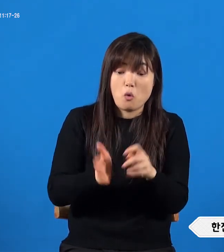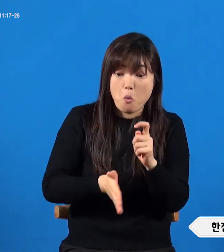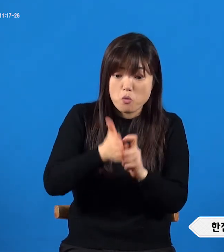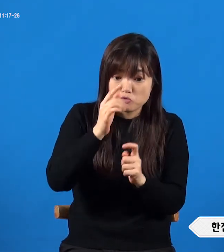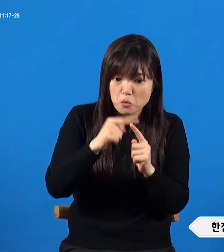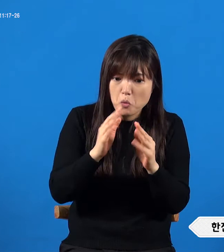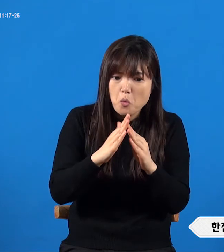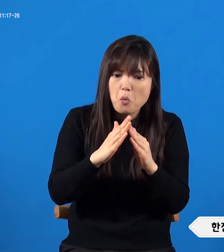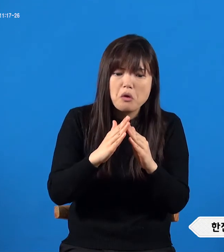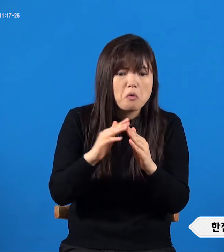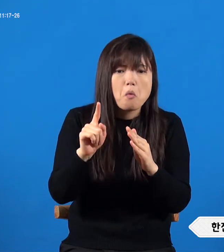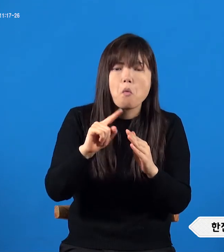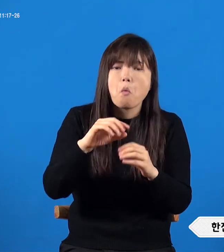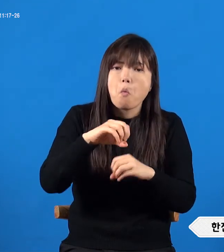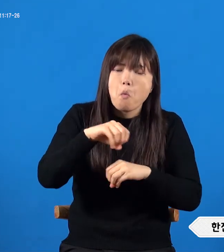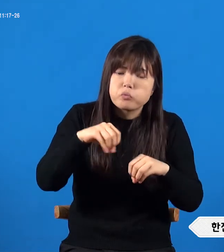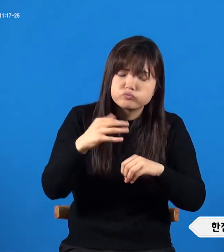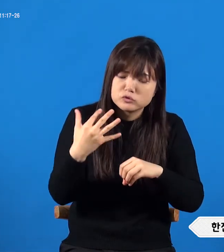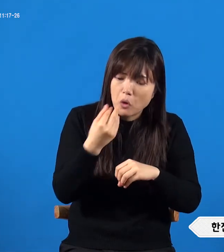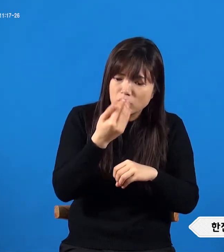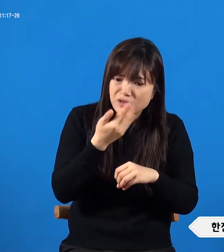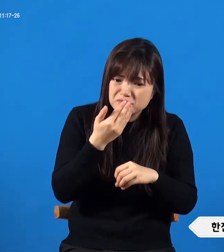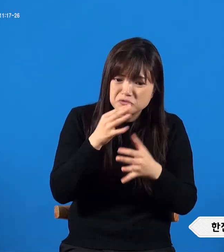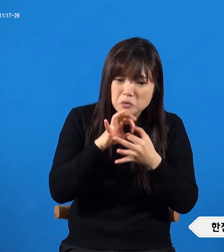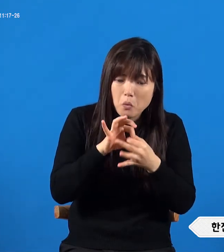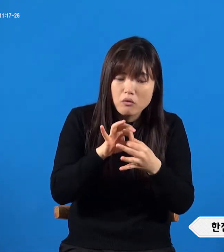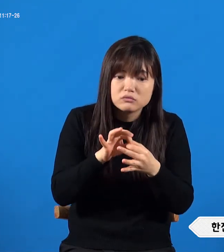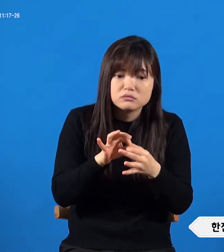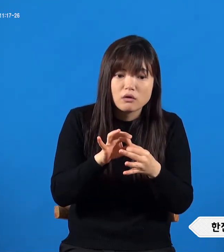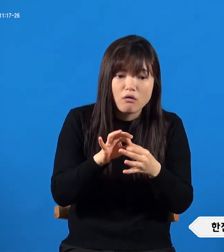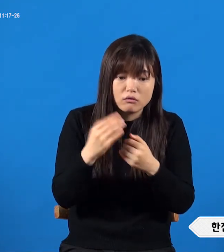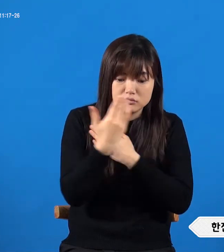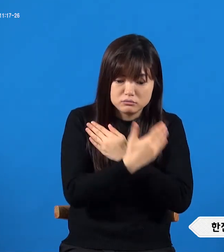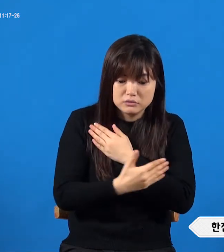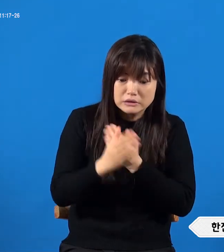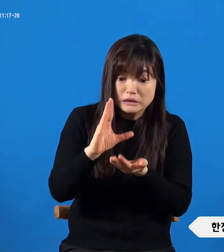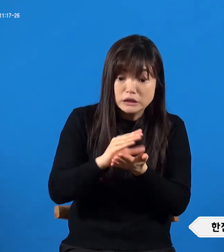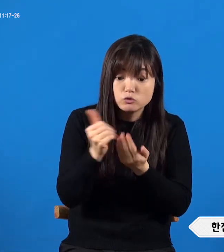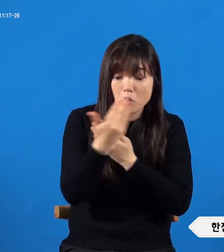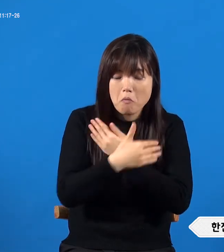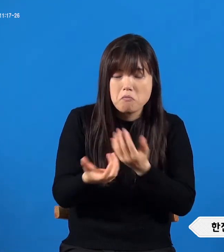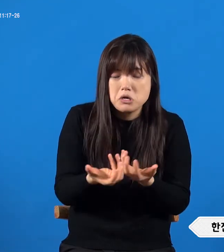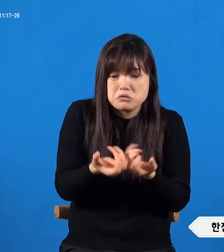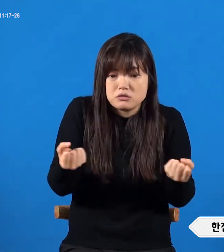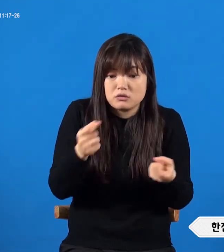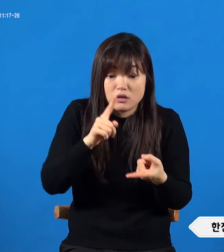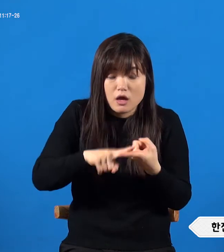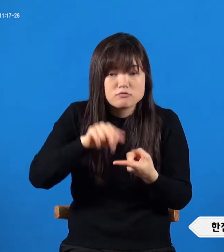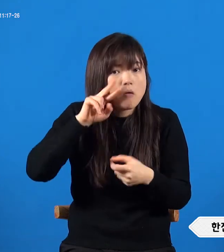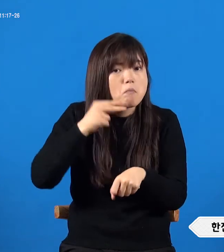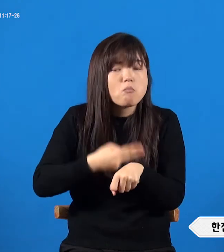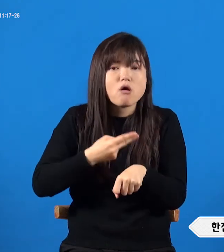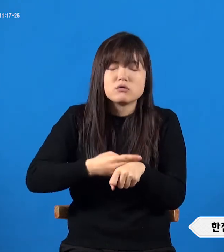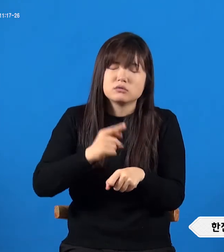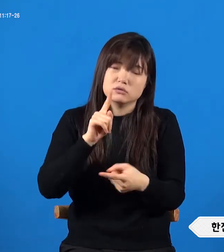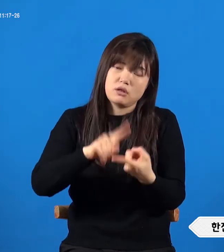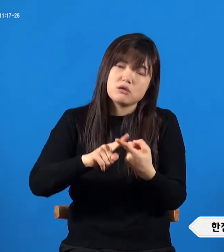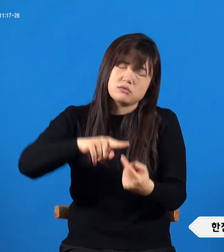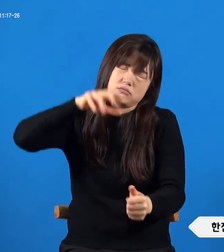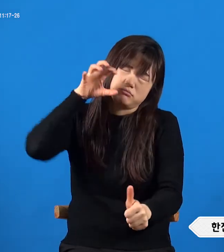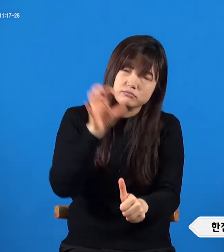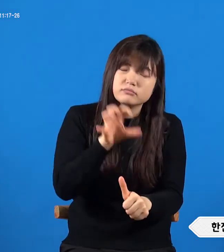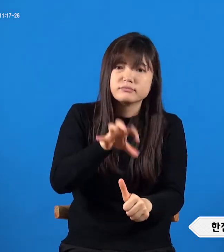성만찬을 통해서 오히려 이 몸이, 그리스도의 몸이 찢어지게 되었습니다. 바울 사도가 그것을 엄히